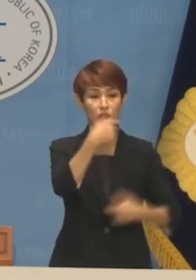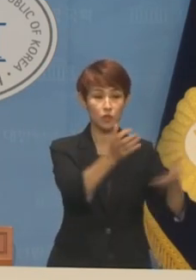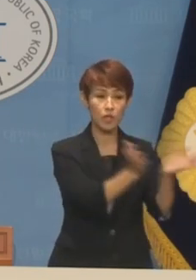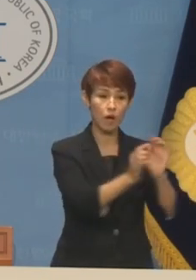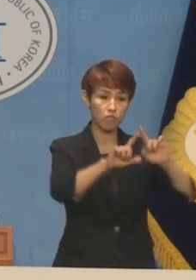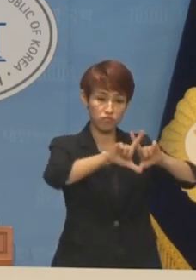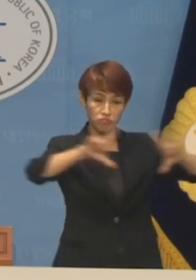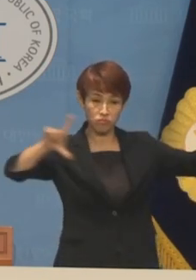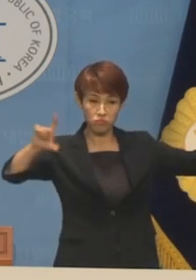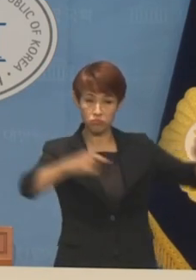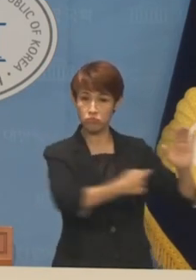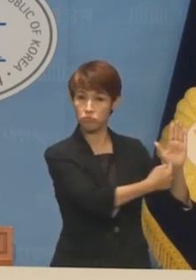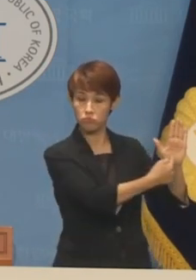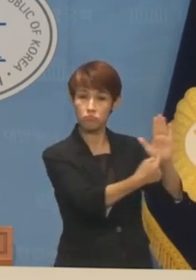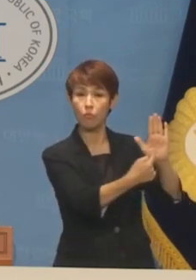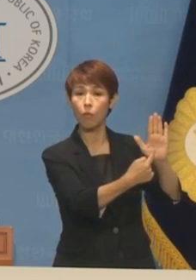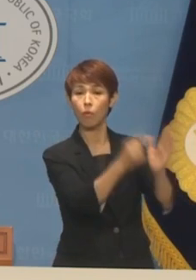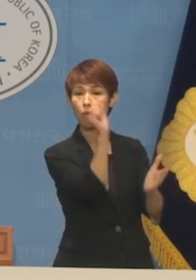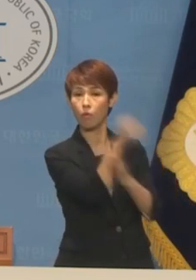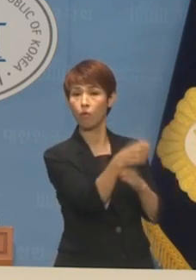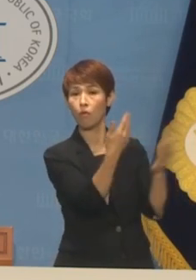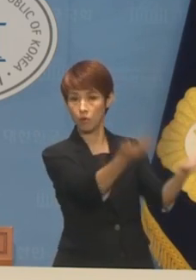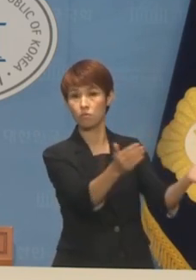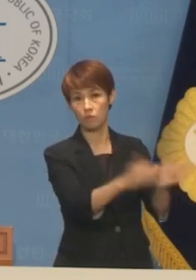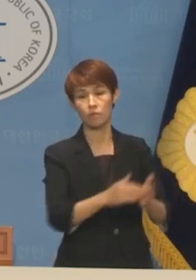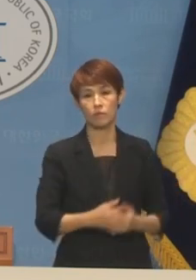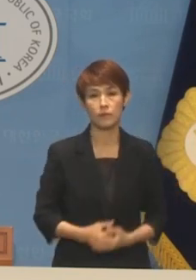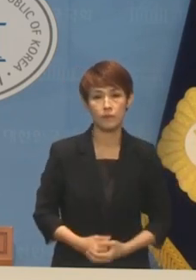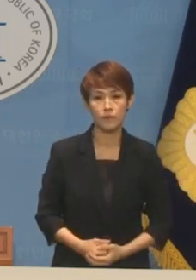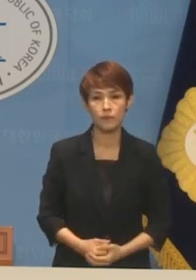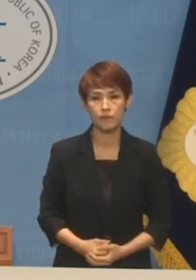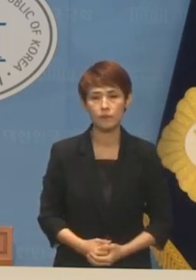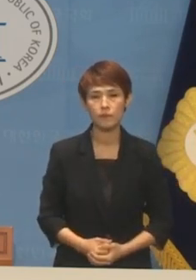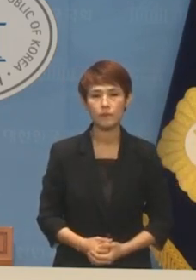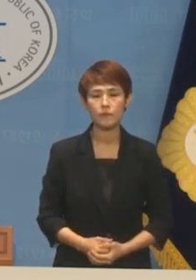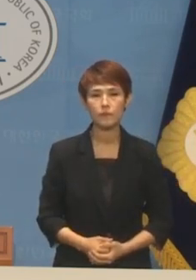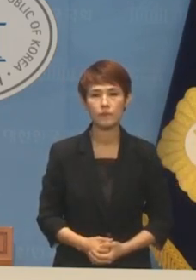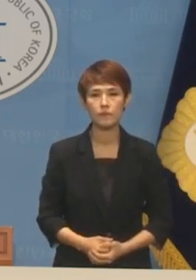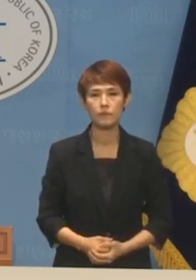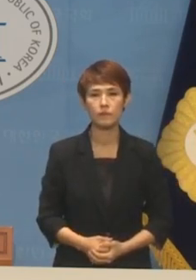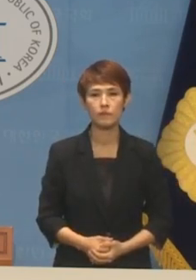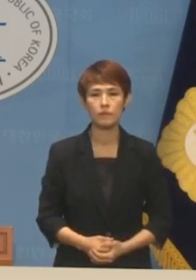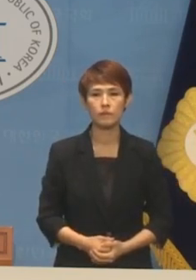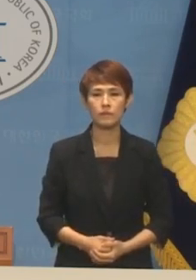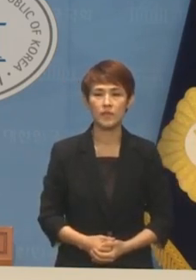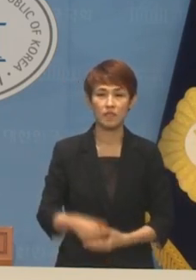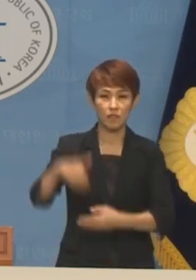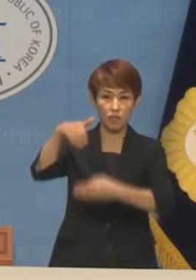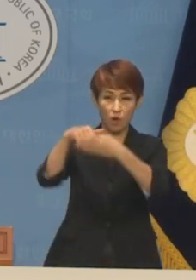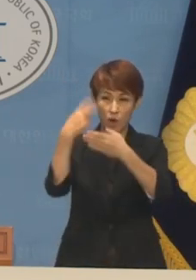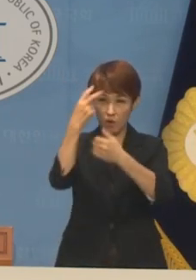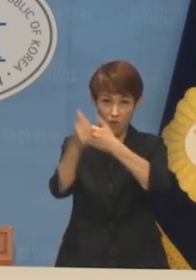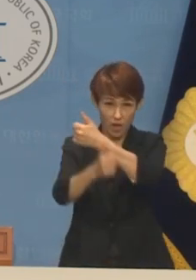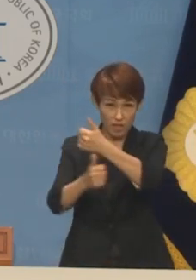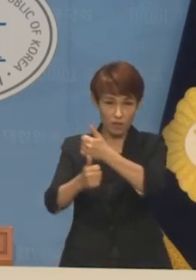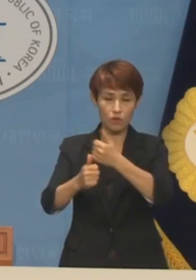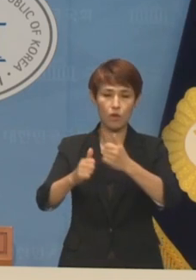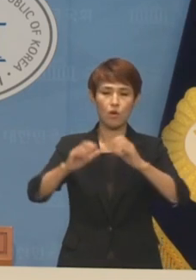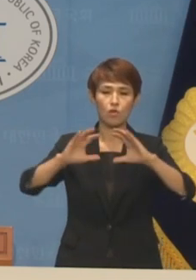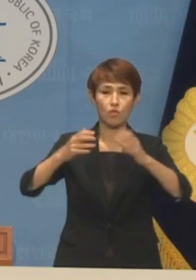현수막 문구를 허용해 주었습니다. 하지만 그런 선관위는 국민의힘의